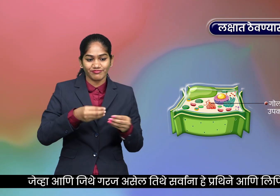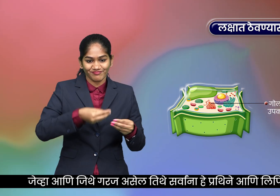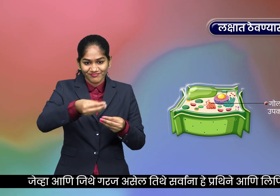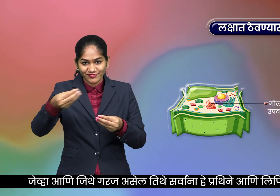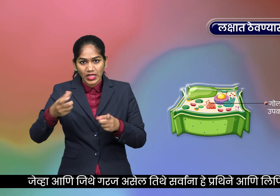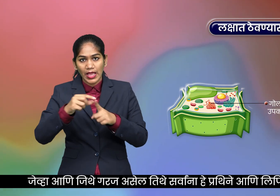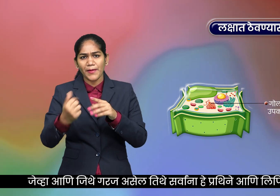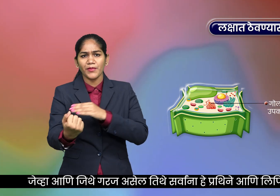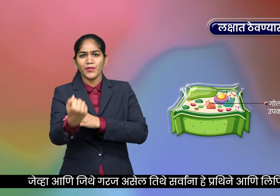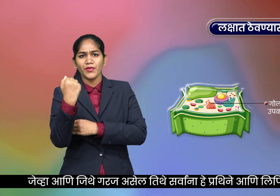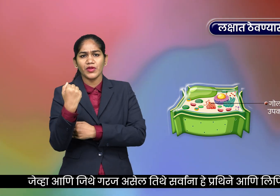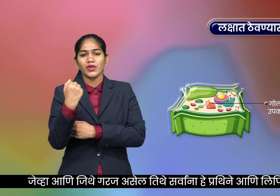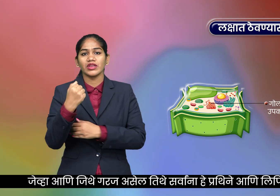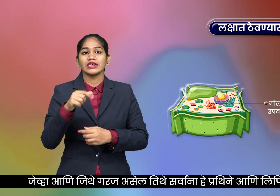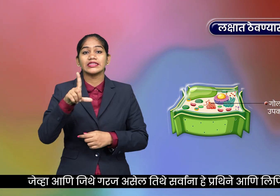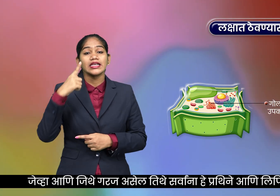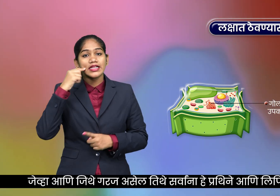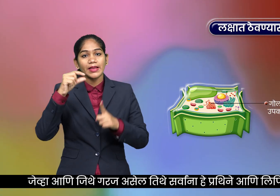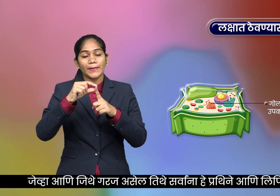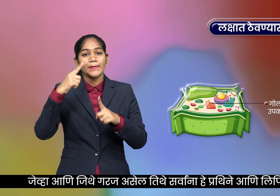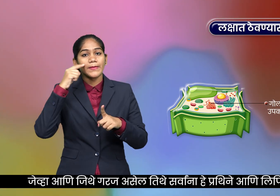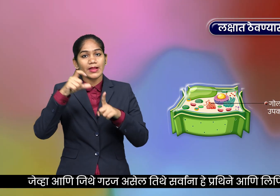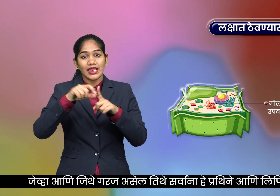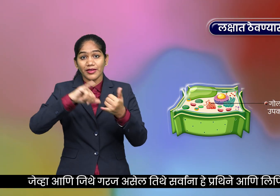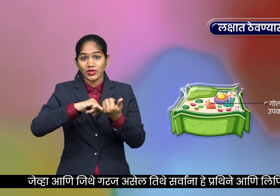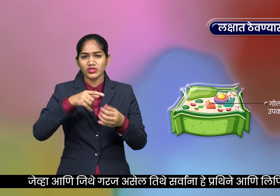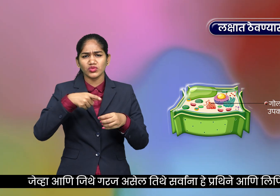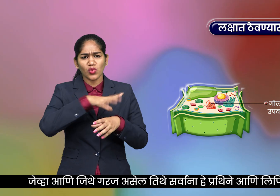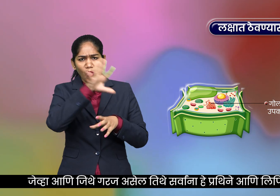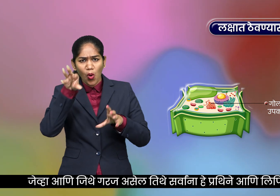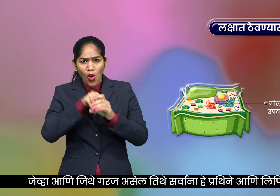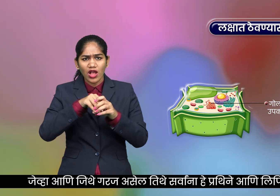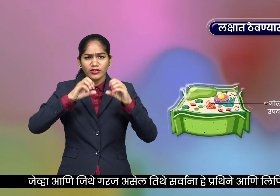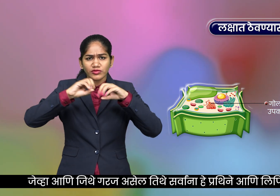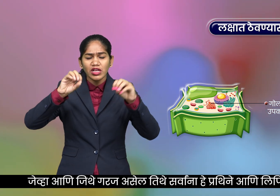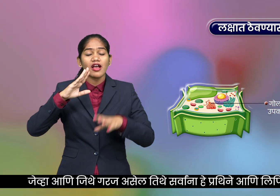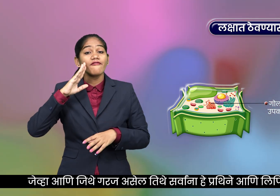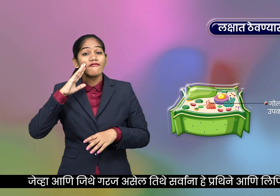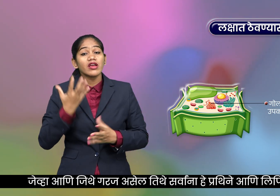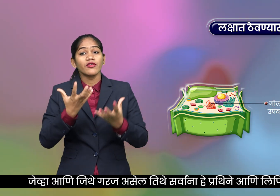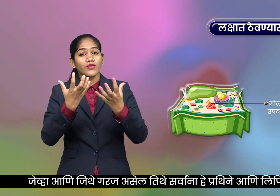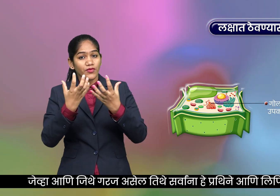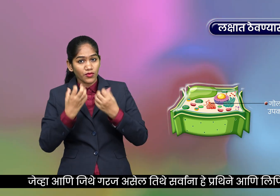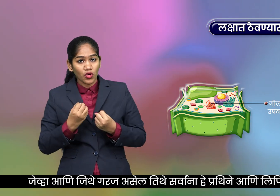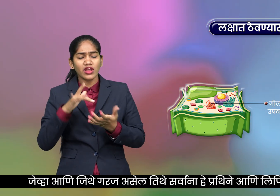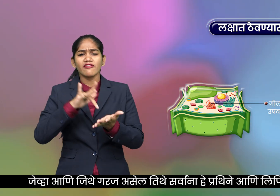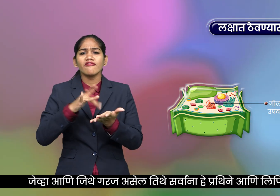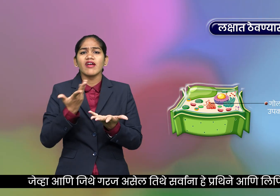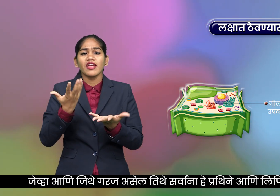जेव्हा आणि जिथे गरज असेल तिथे सर्वांना हे प्रथिने आणि लिपिड देण्यास मदत करते.